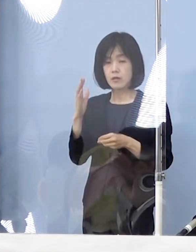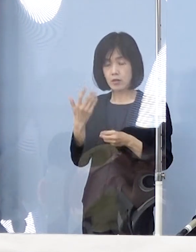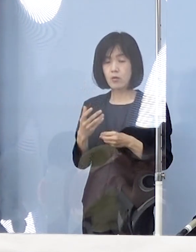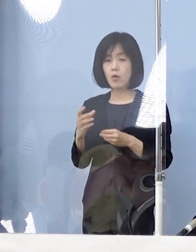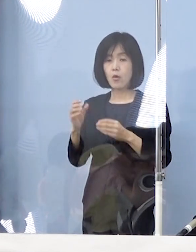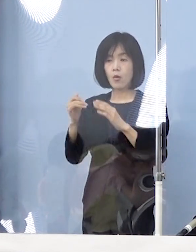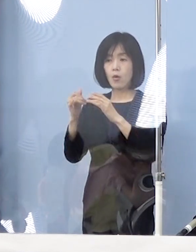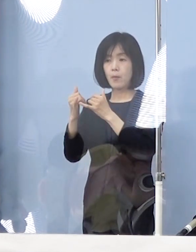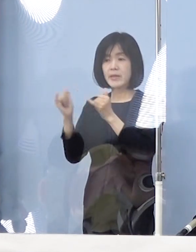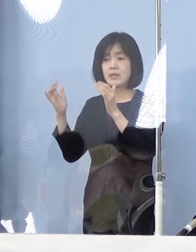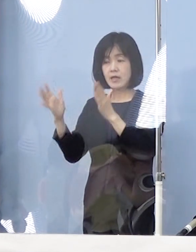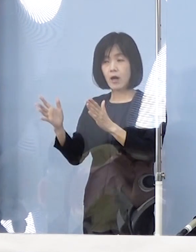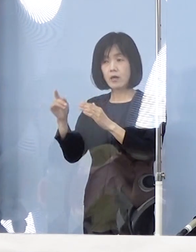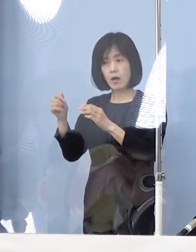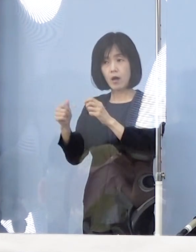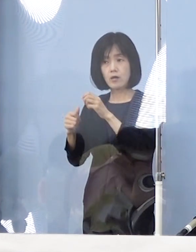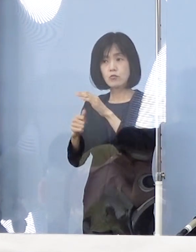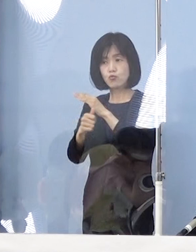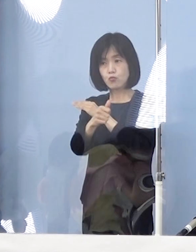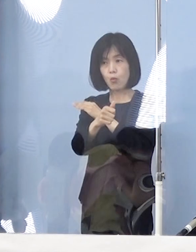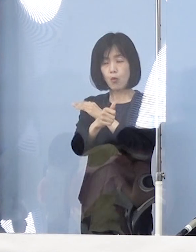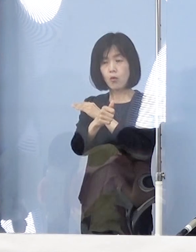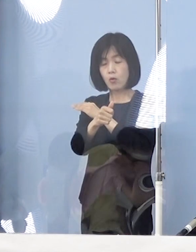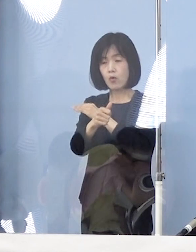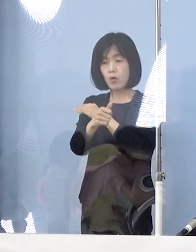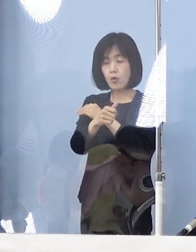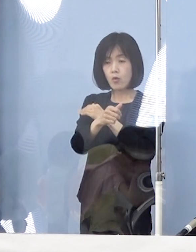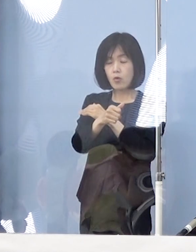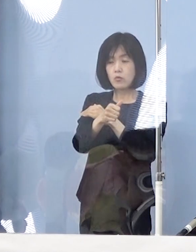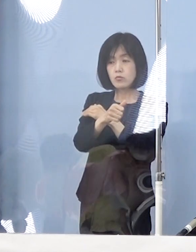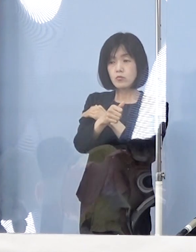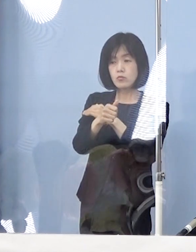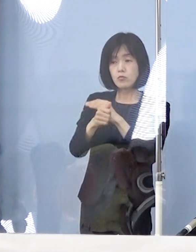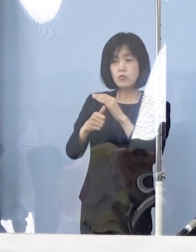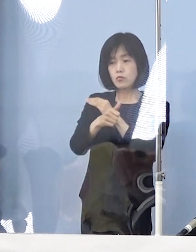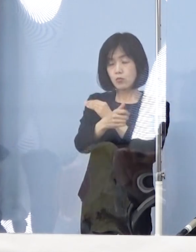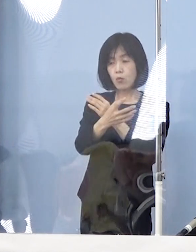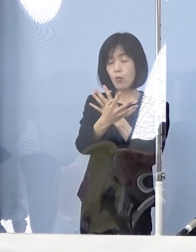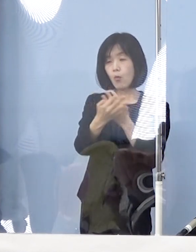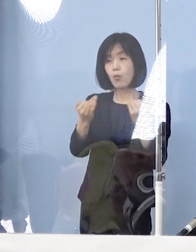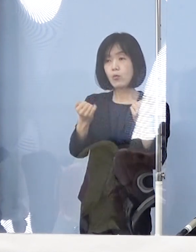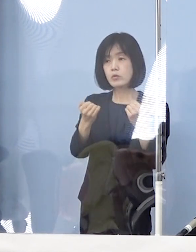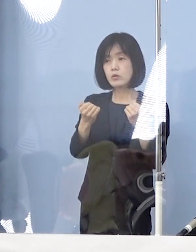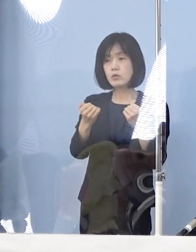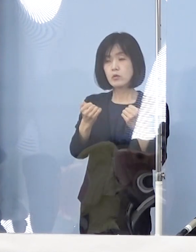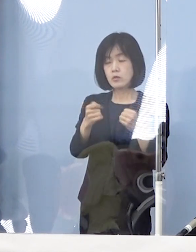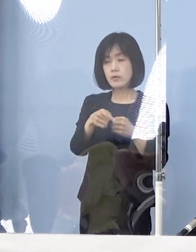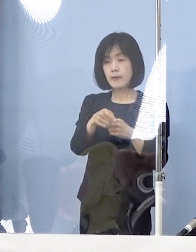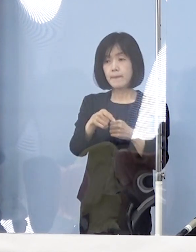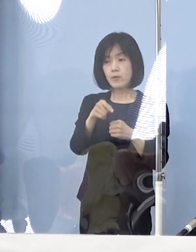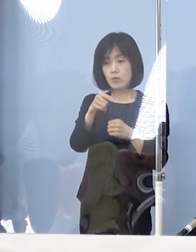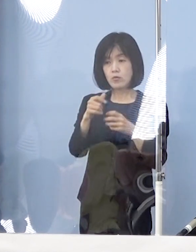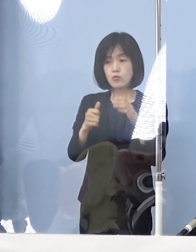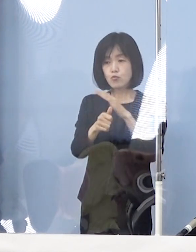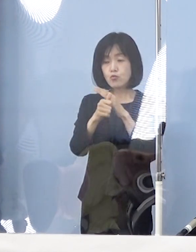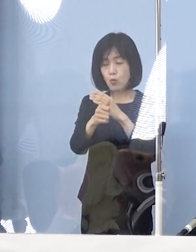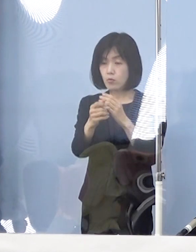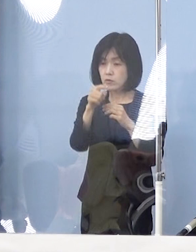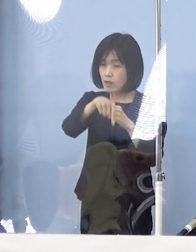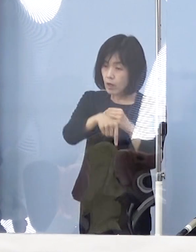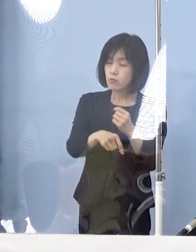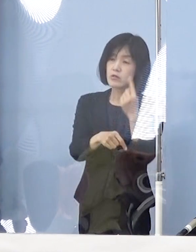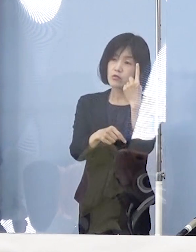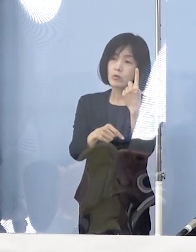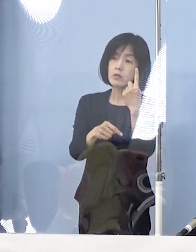民間から出向をかなり受け入れて授業をしていらっしゃるということですので、その出向の方のお一人だということ